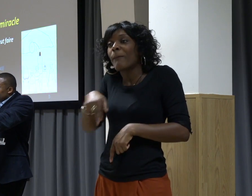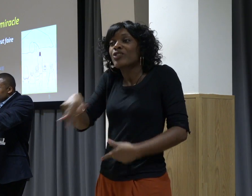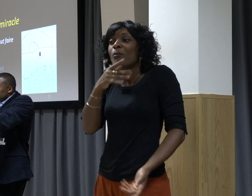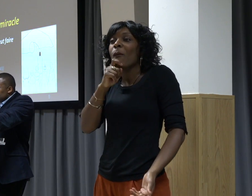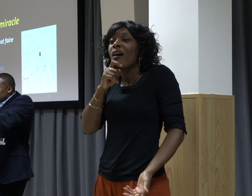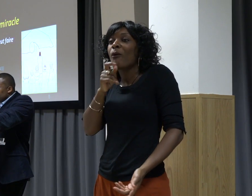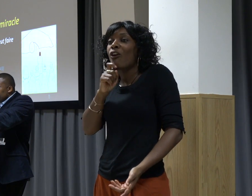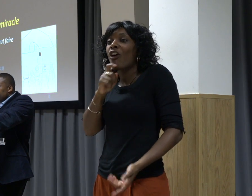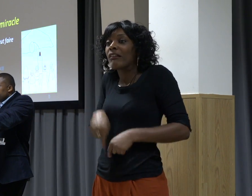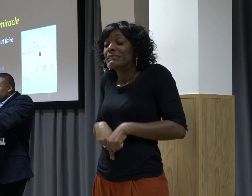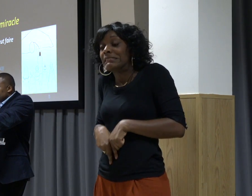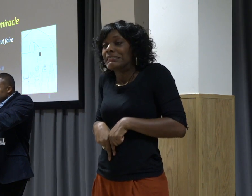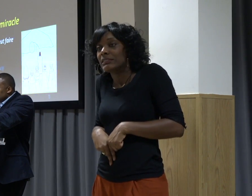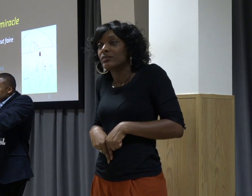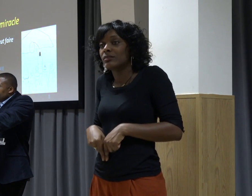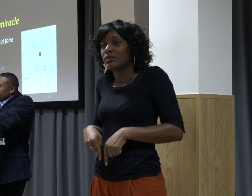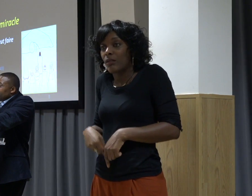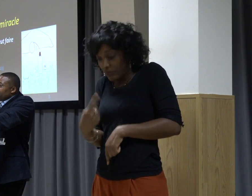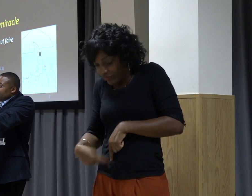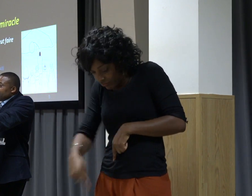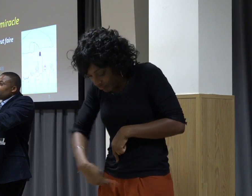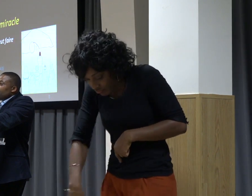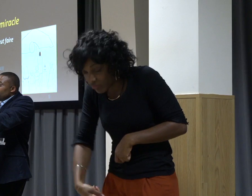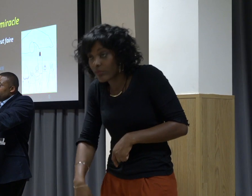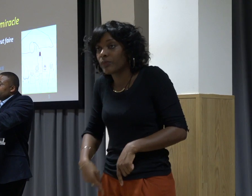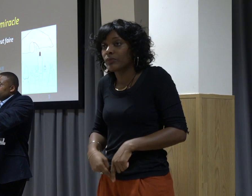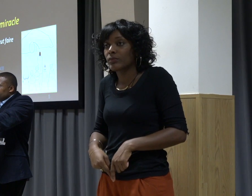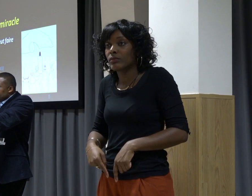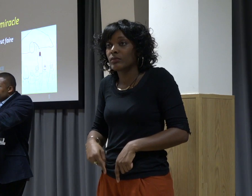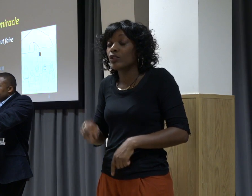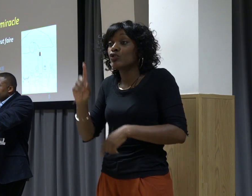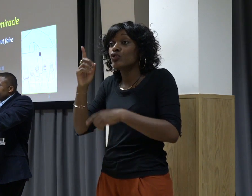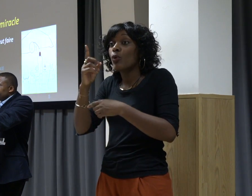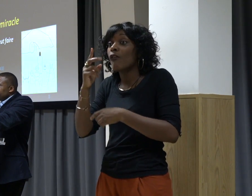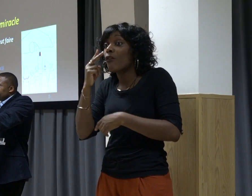je pense que Jésus a voulu, cette fois-ci, que Lazare soit embaumé, enterré.